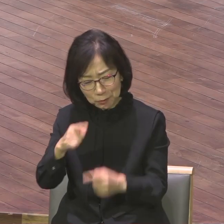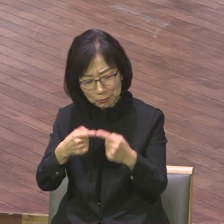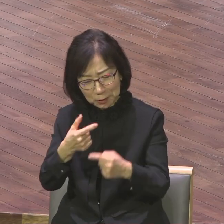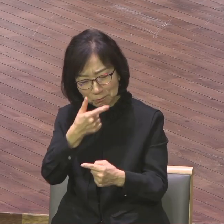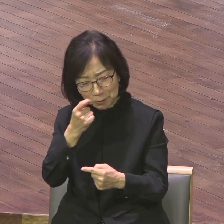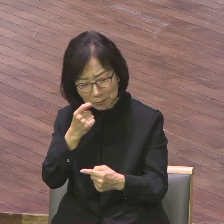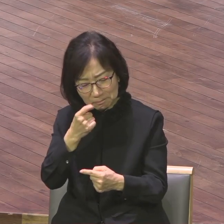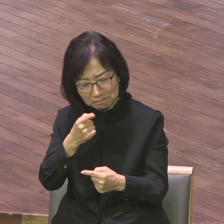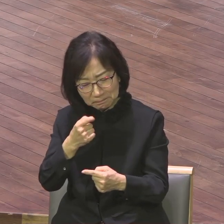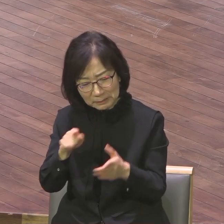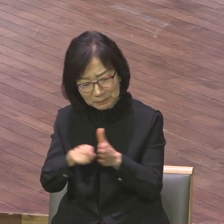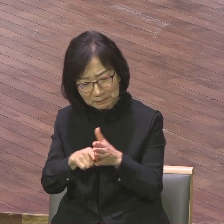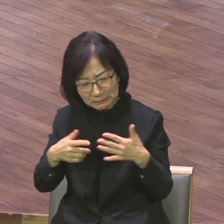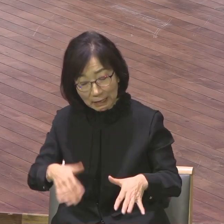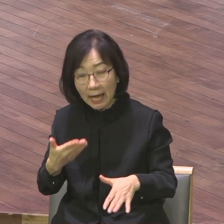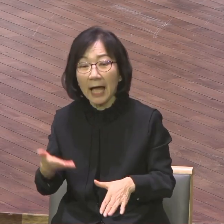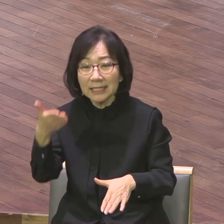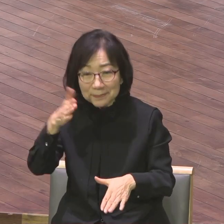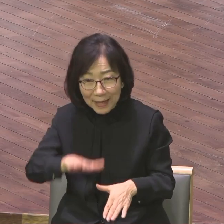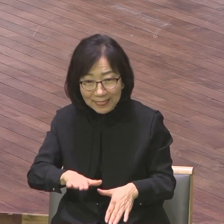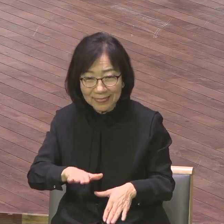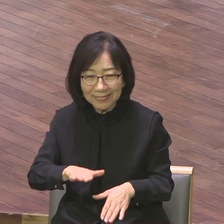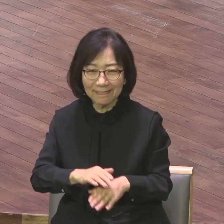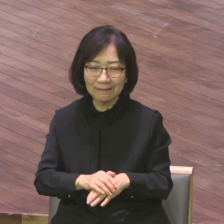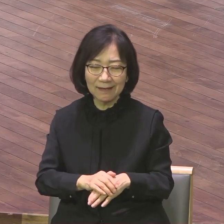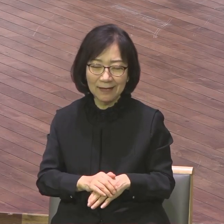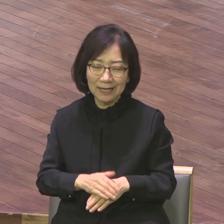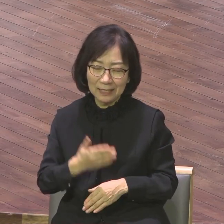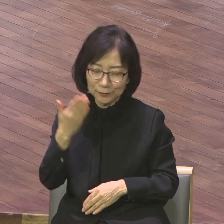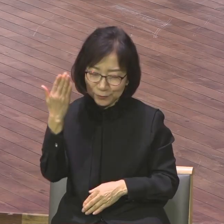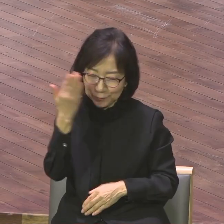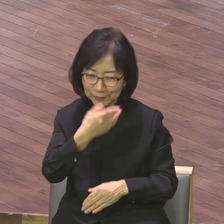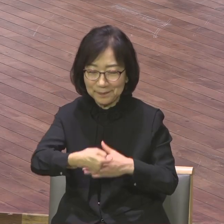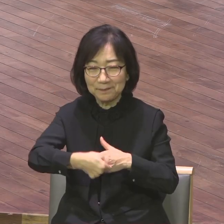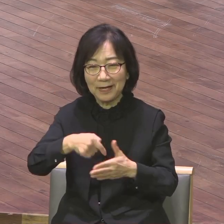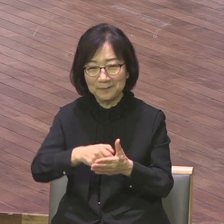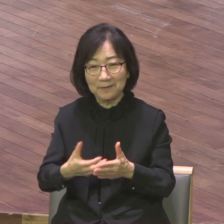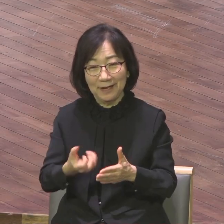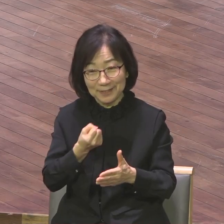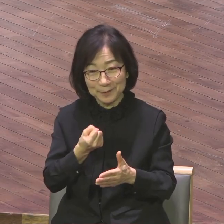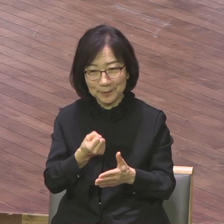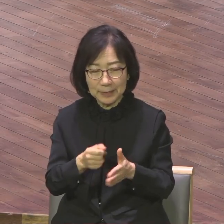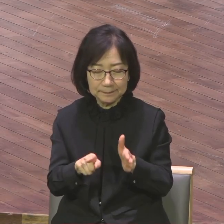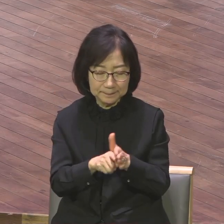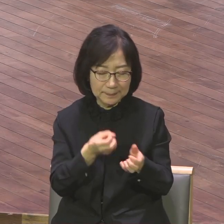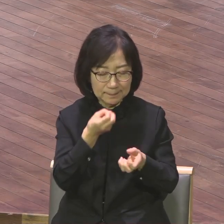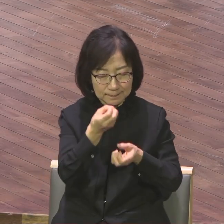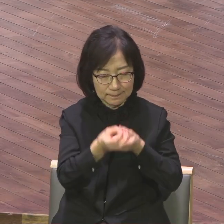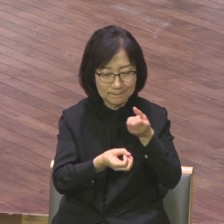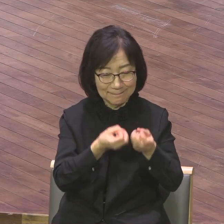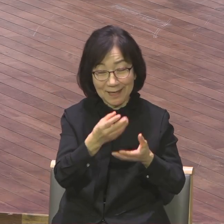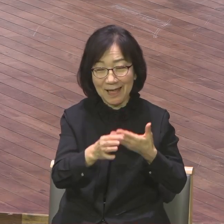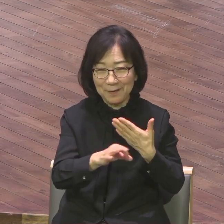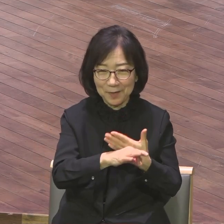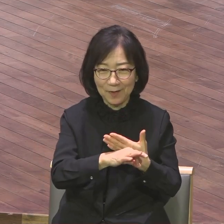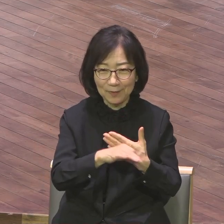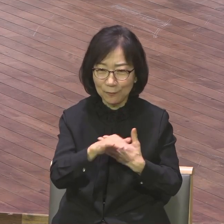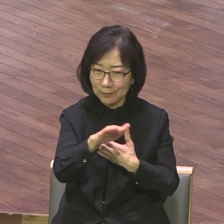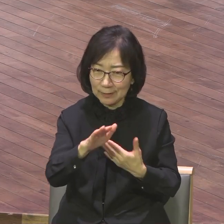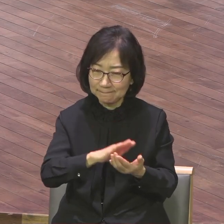복음을 전하는 그 자체가 성장의 플랫폼이 된다는 거죠. 이런 복음적